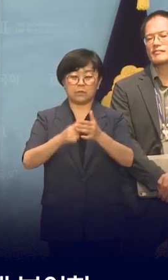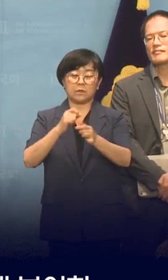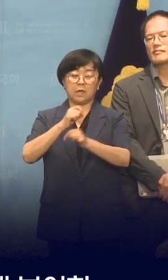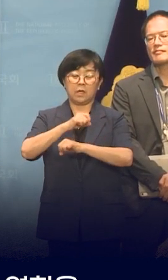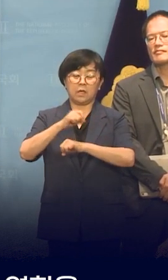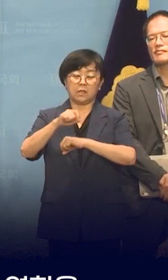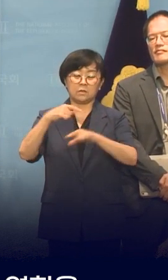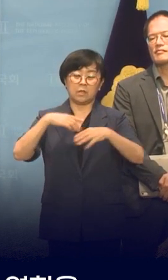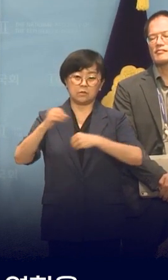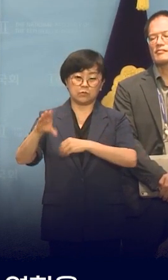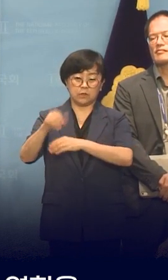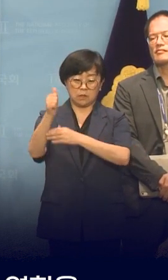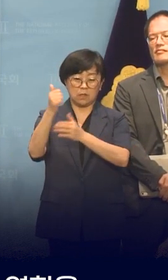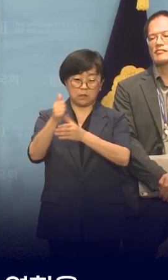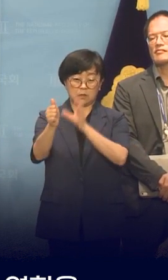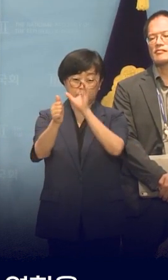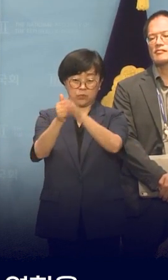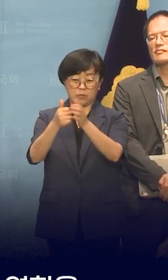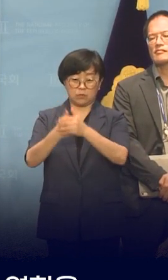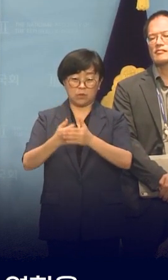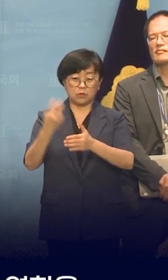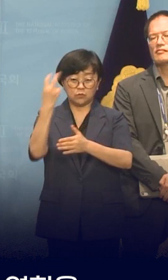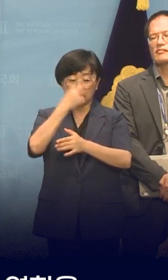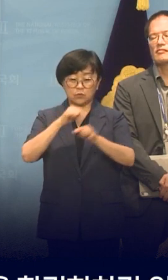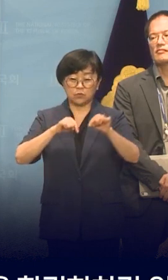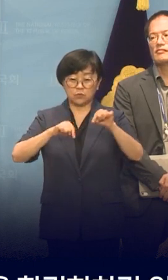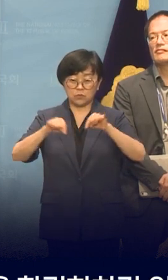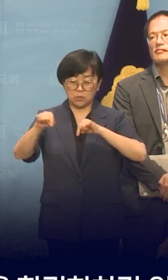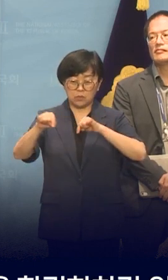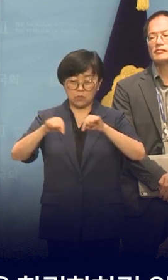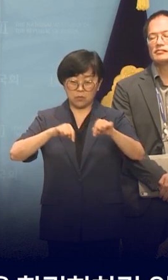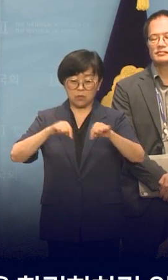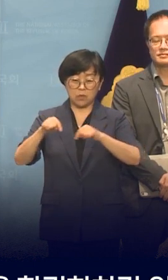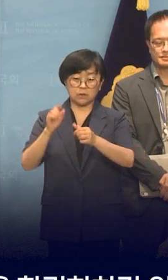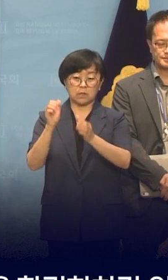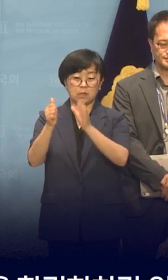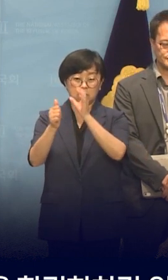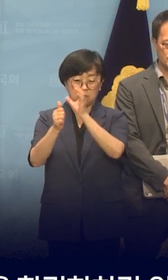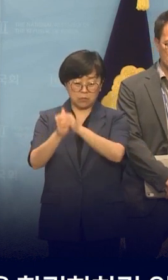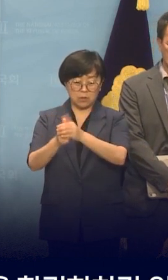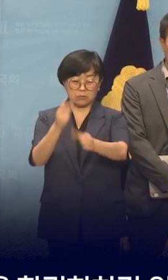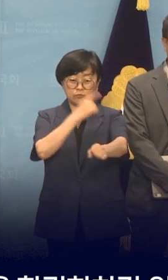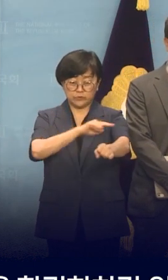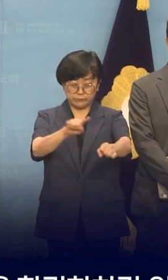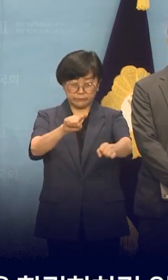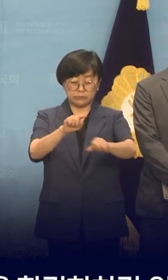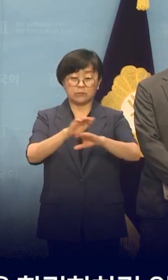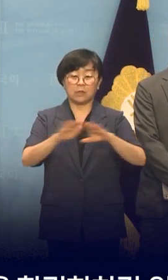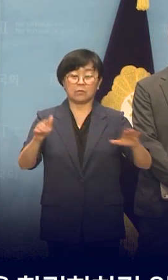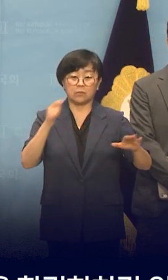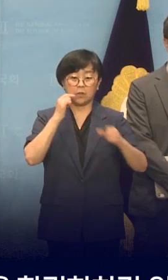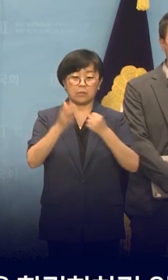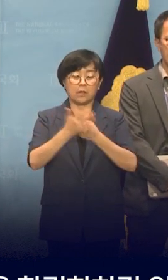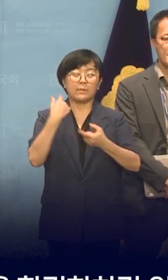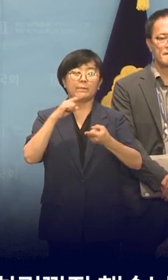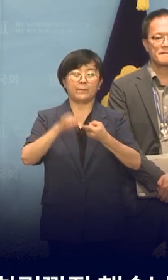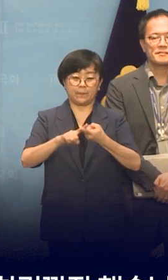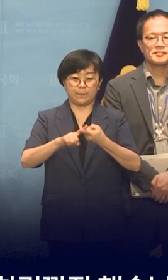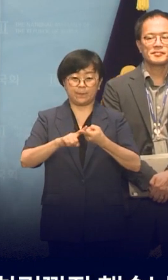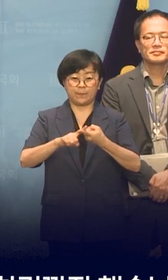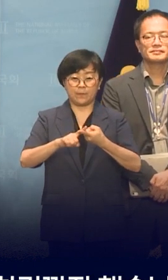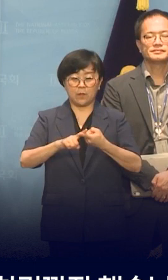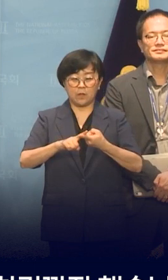장관에 부여한 재난안전총괄 조정권자의 역할을 제대로 수행하지 못한 무능과 무대응을 합리화하기